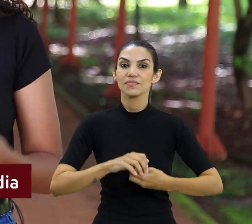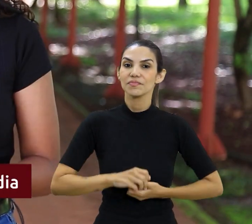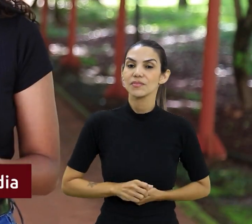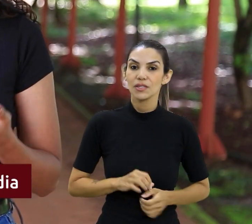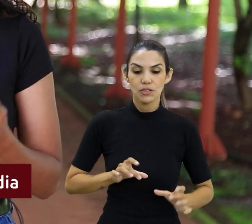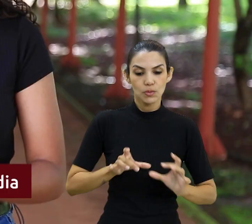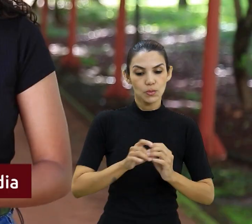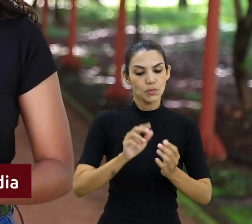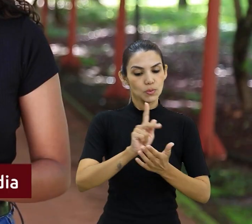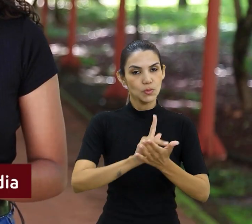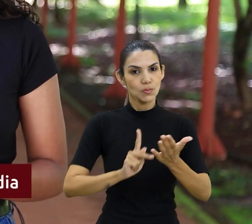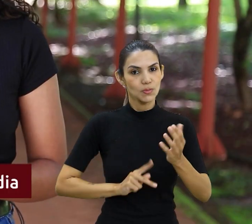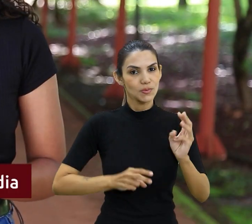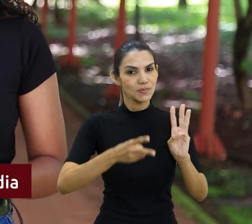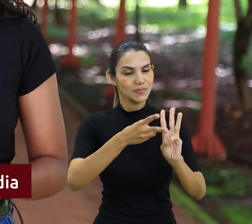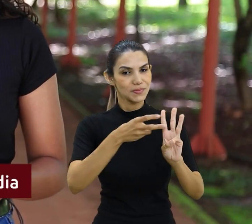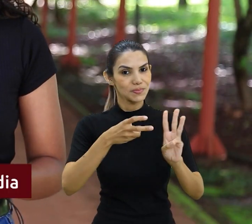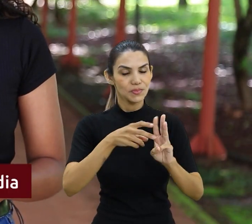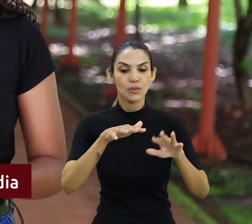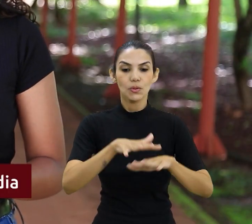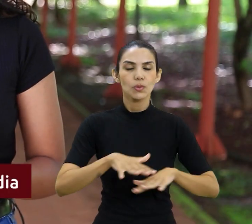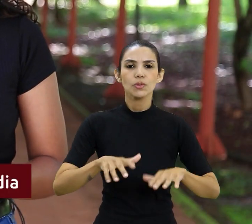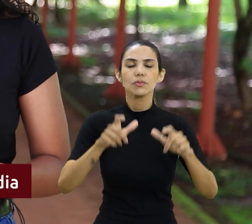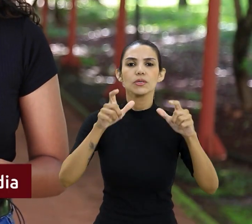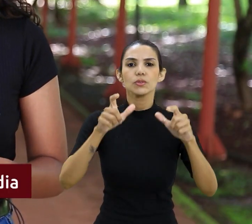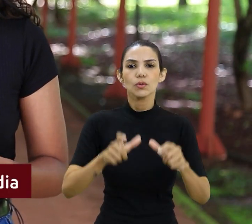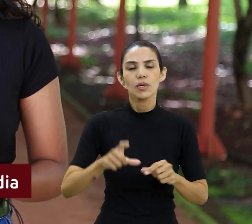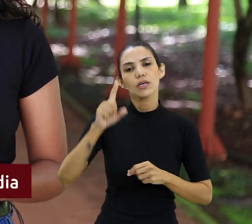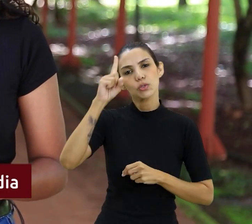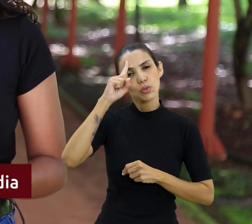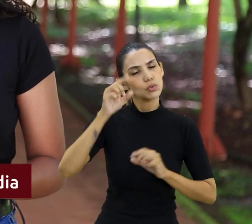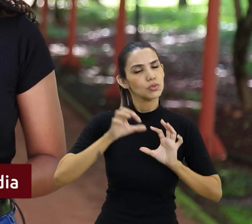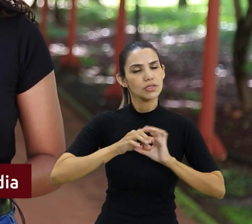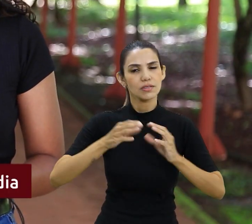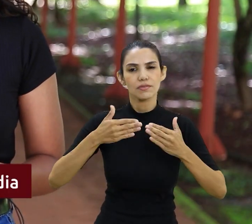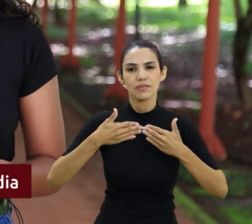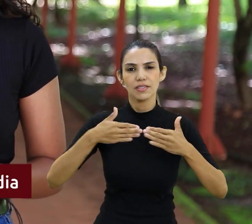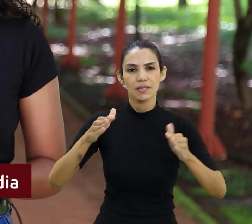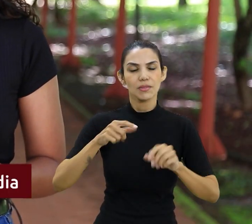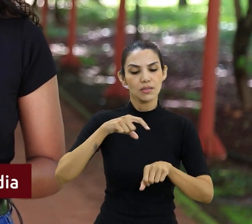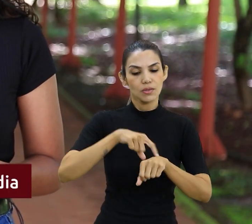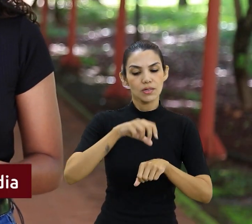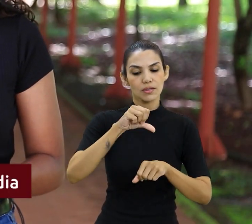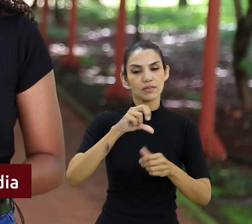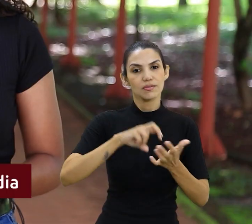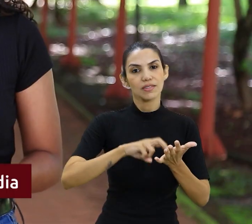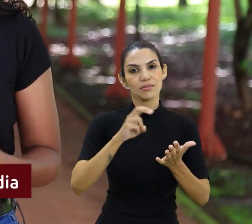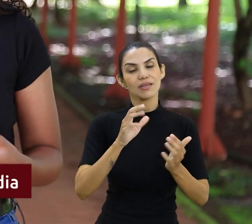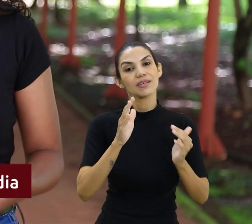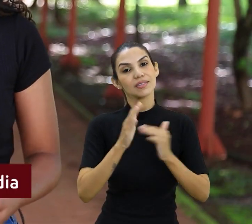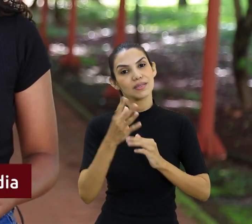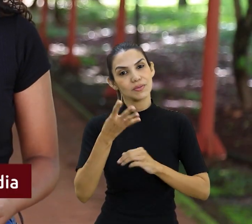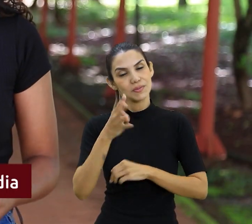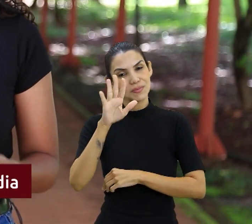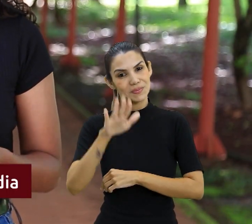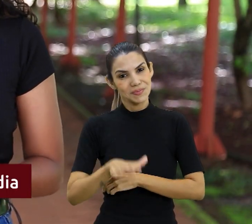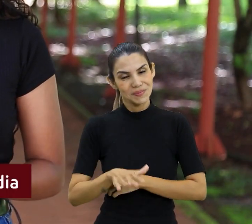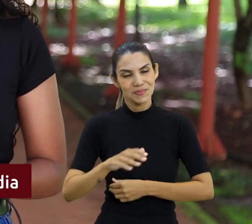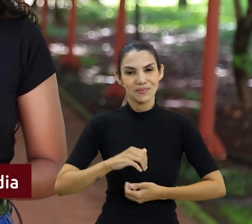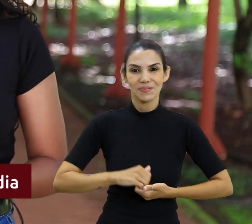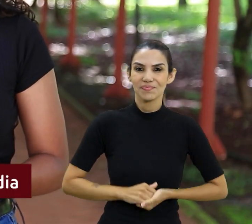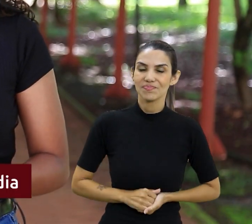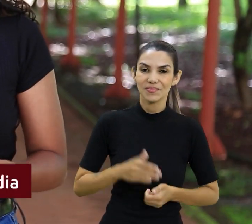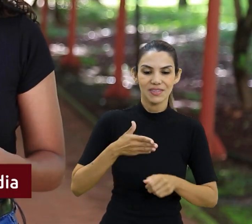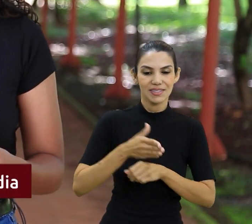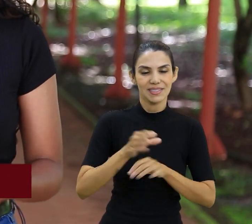das poéticas caboclas. O espaço funciona todos os dias da semana, das 9 horas da manhã até as 4 horas da